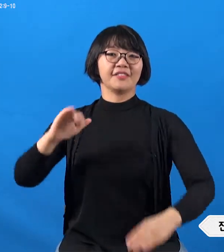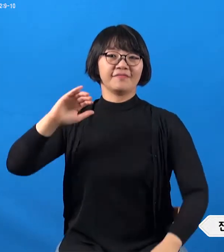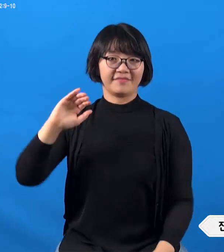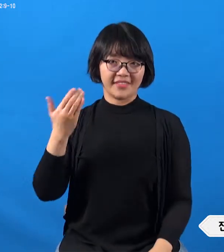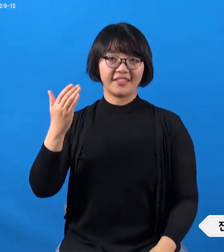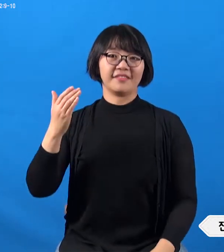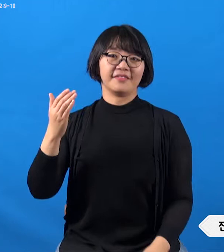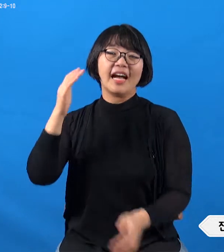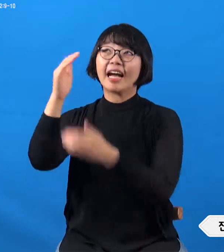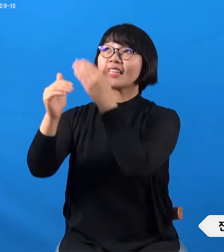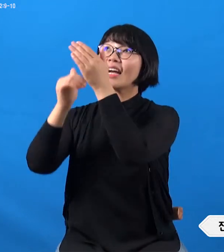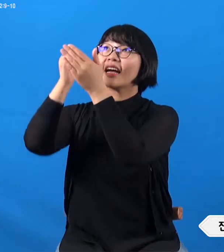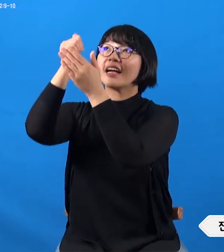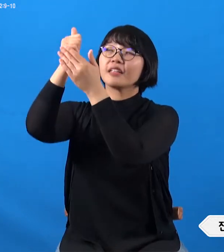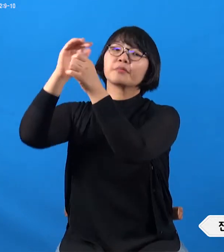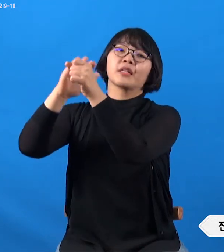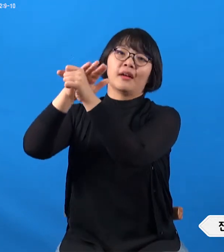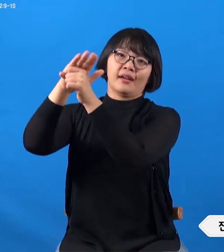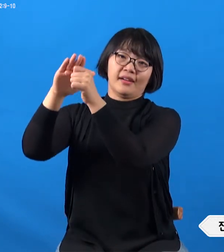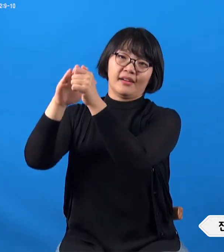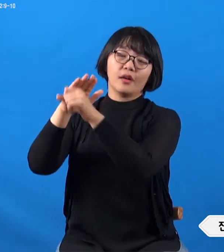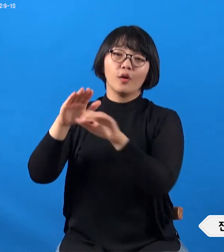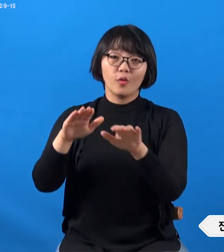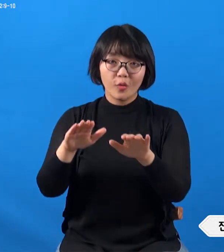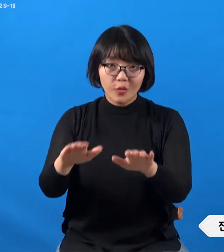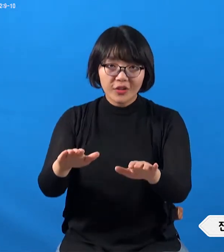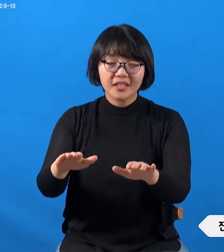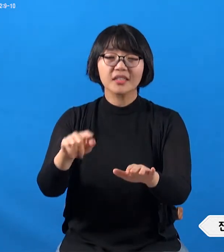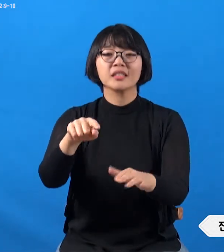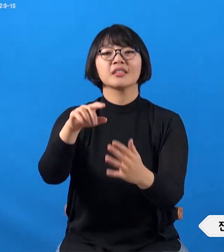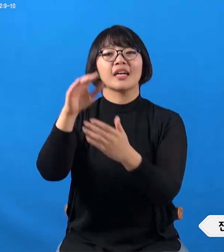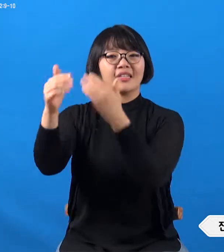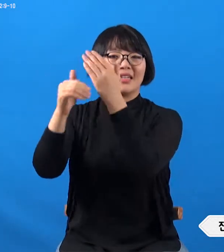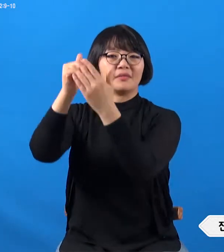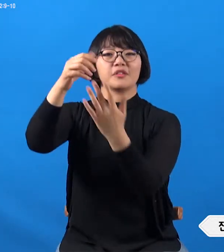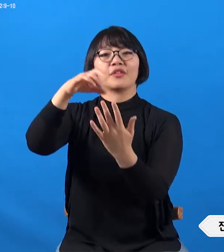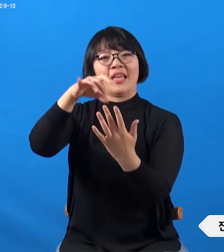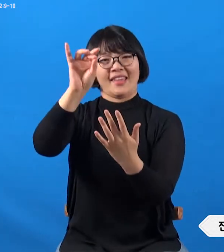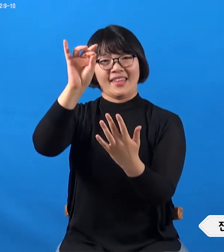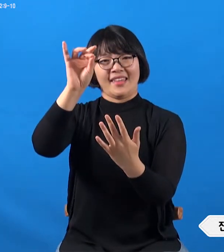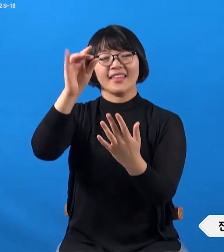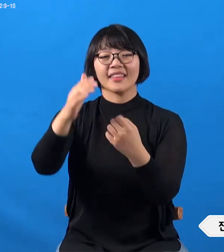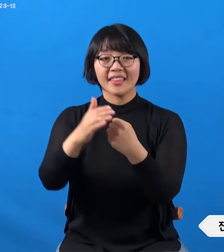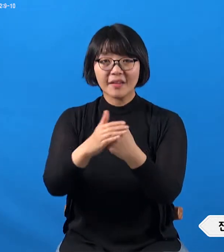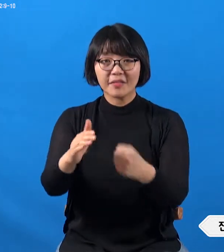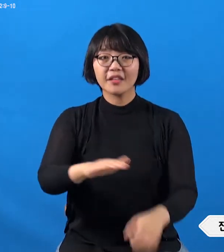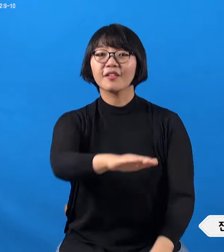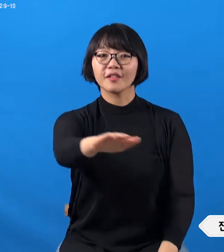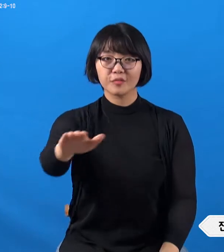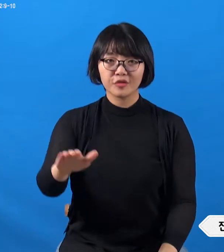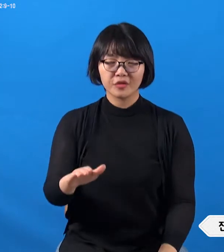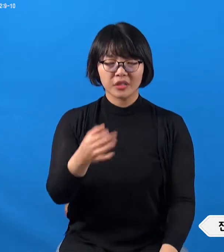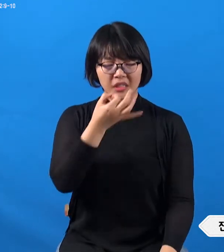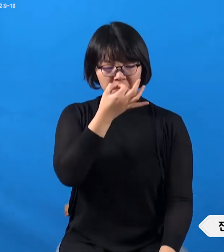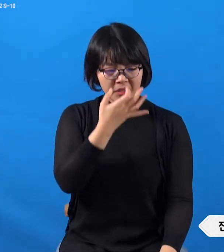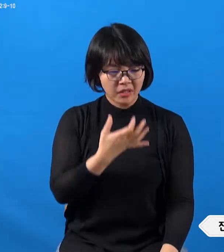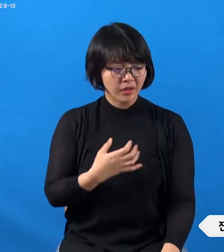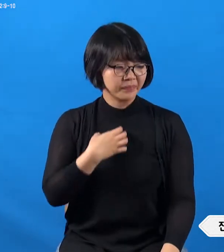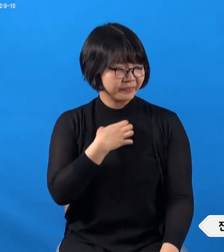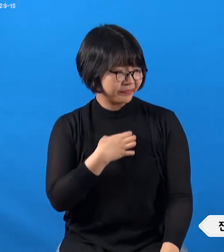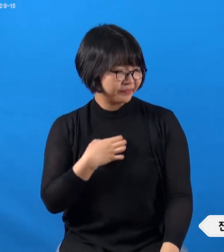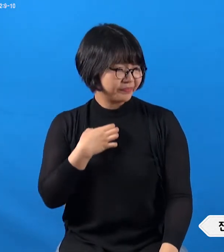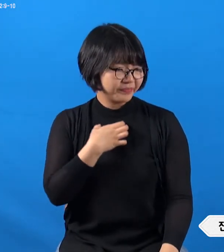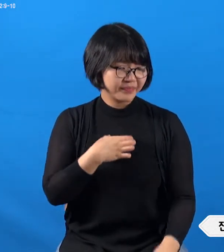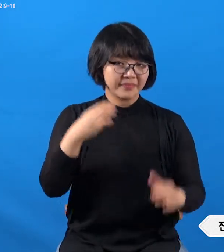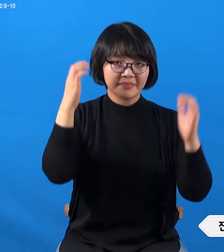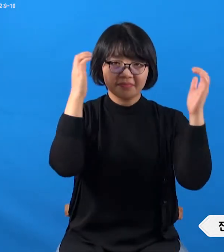백성을 삼으신 하나님의 사랑, 오늘 그 선택 그러므로 사랑하는 여러분, 힘들고 어려운